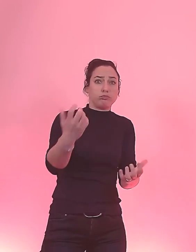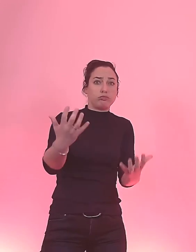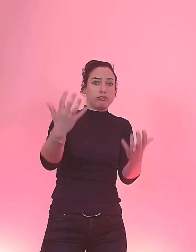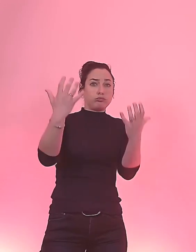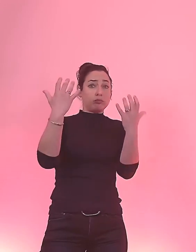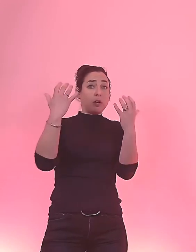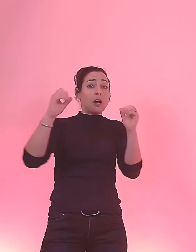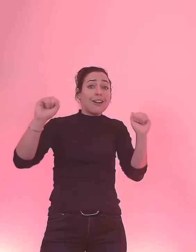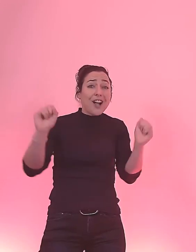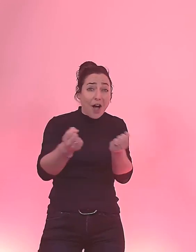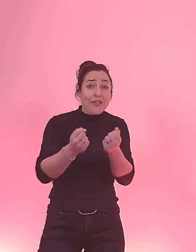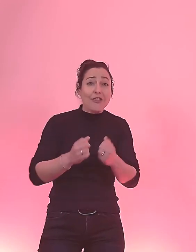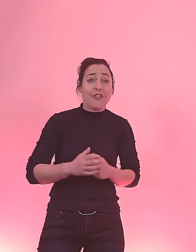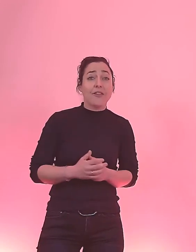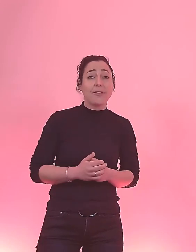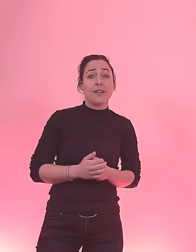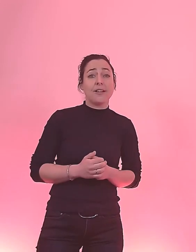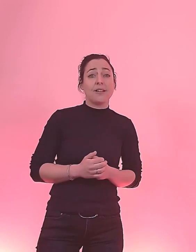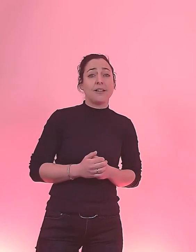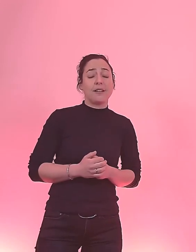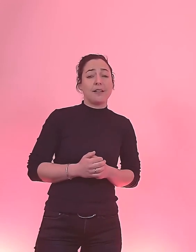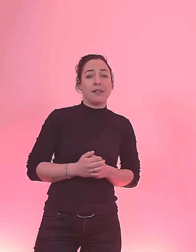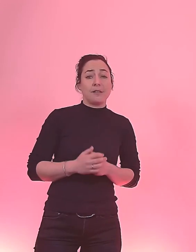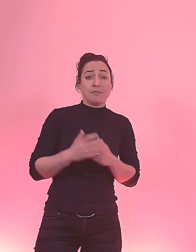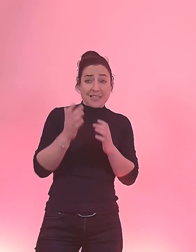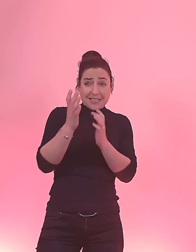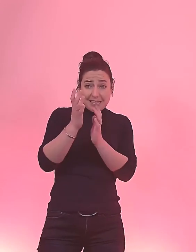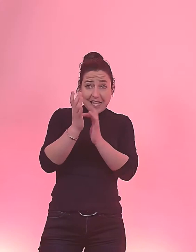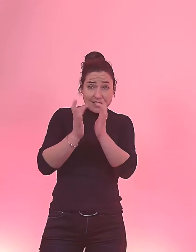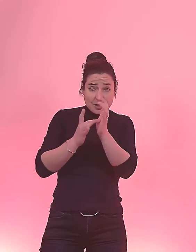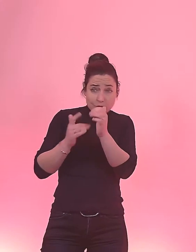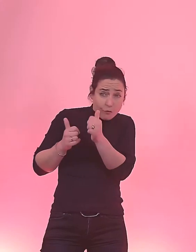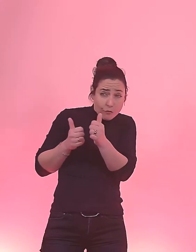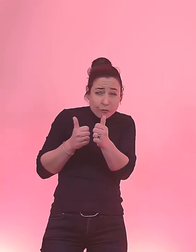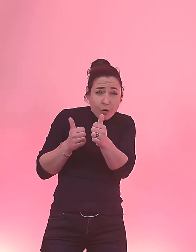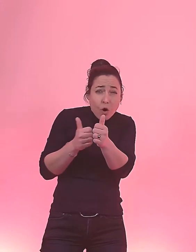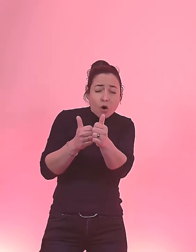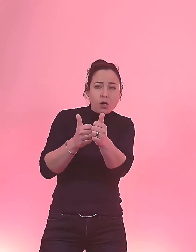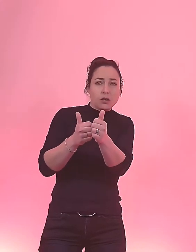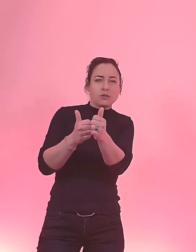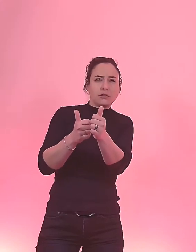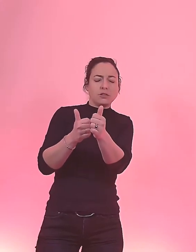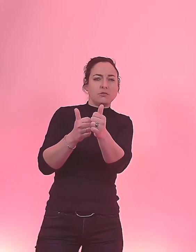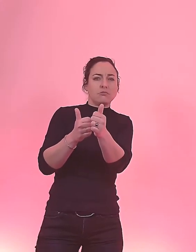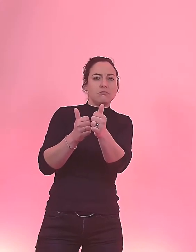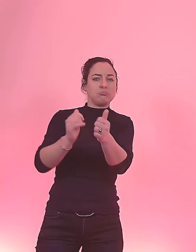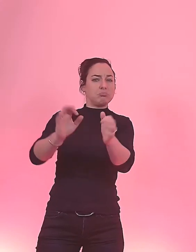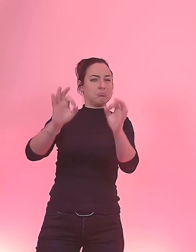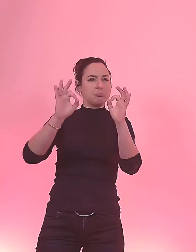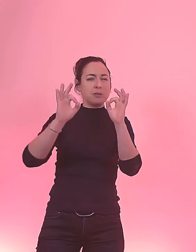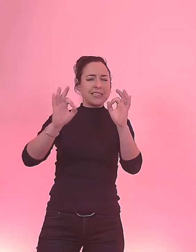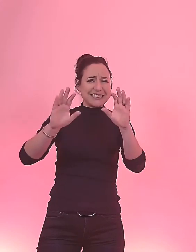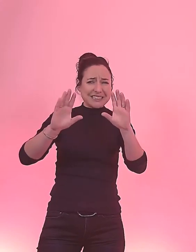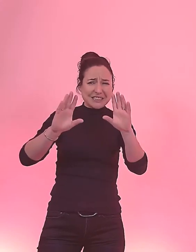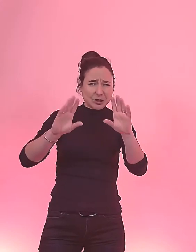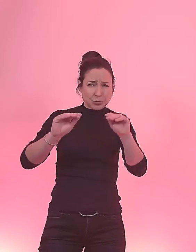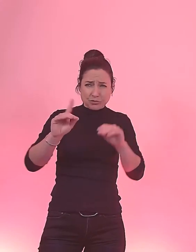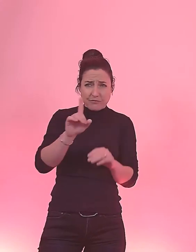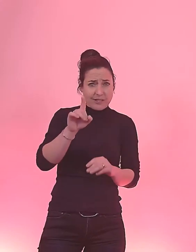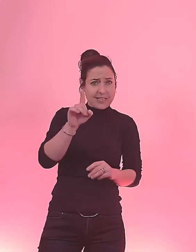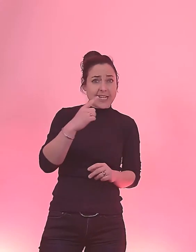dus dat je jezus volgt dat je precies doet wat hij zegt